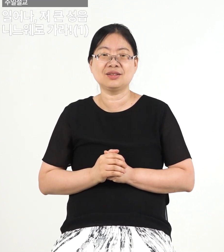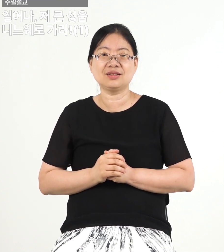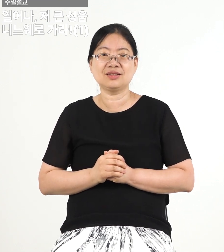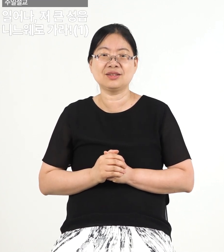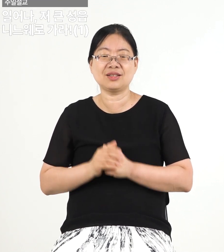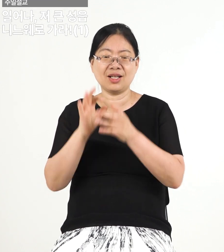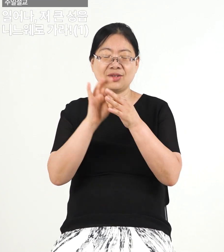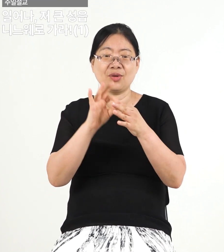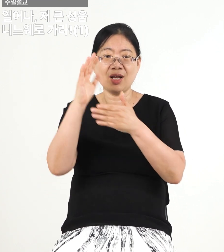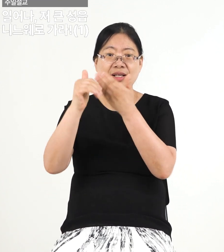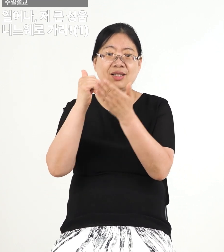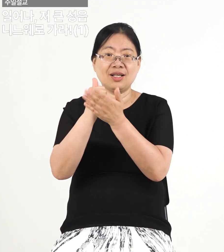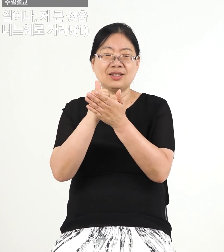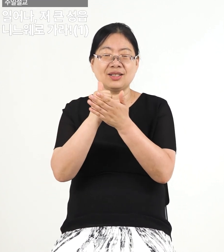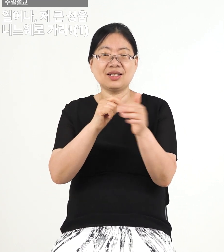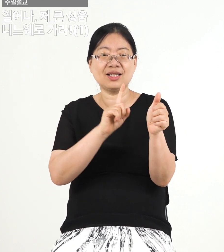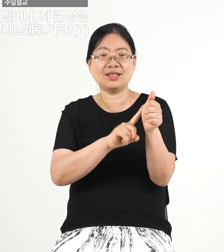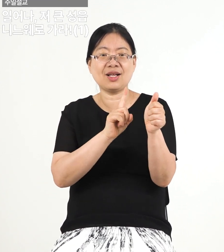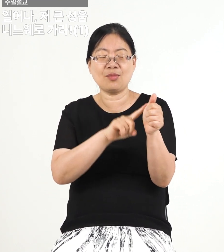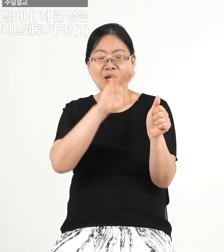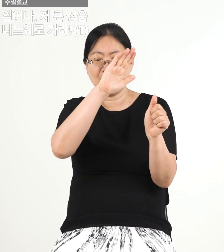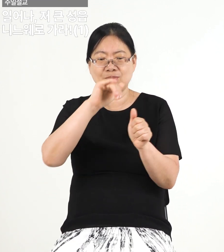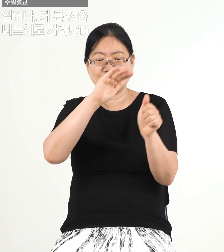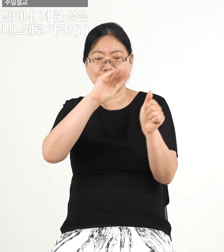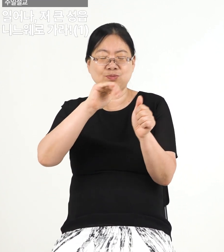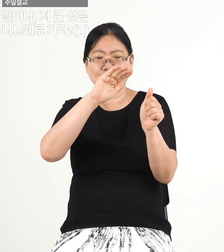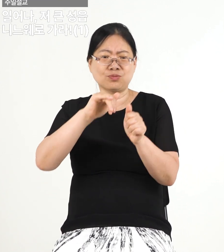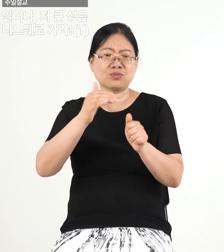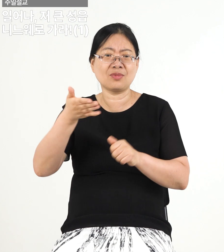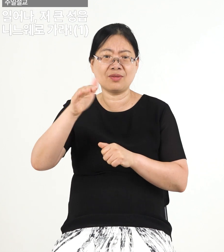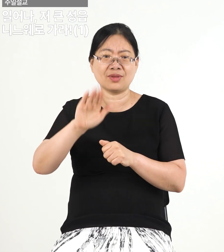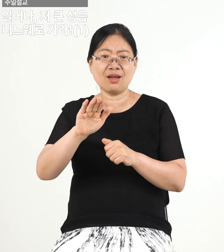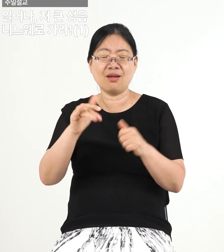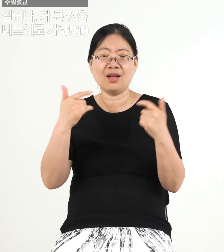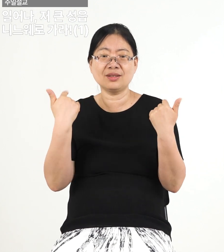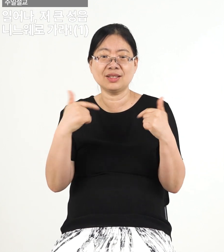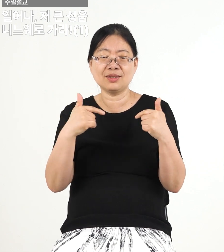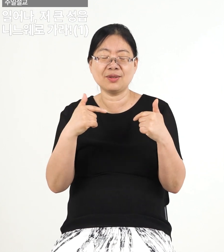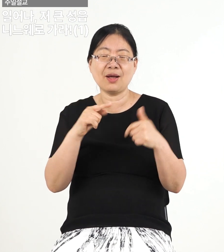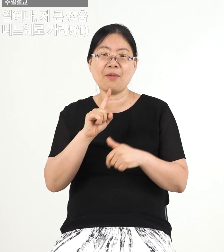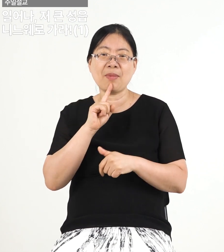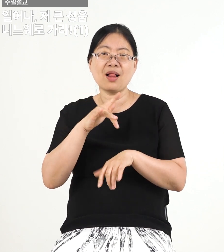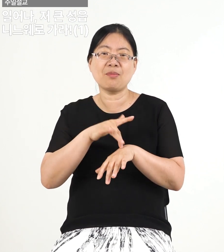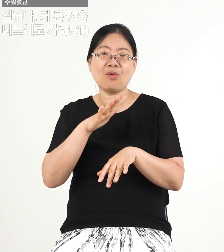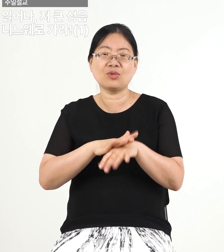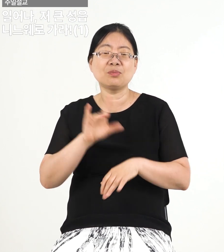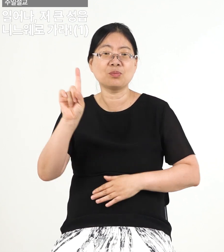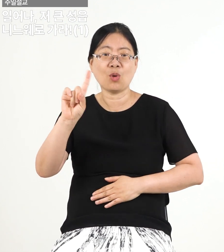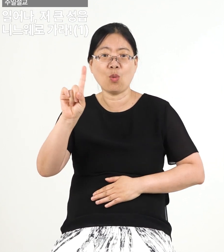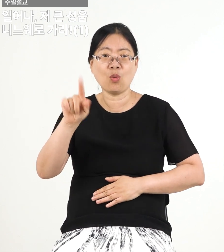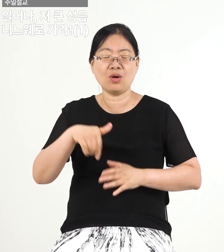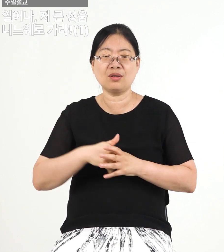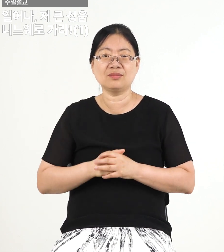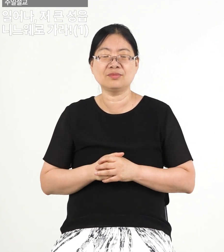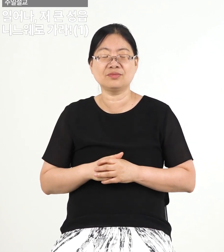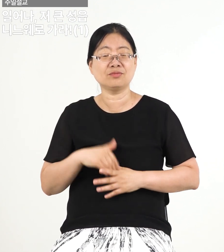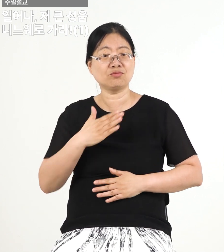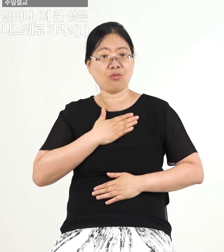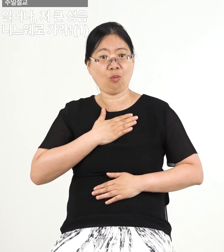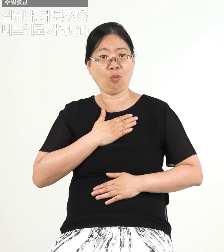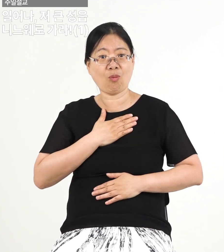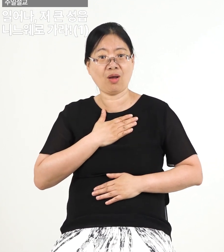끊임없이 하나님이 이 친구를 부르셨는데도 늘 입버릇처럼 뭐라 그랬는가 하면